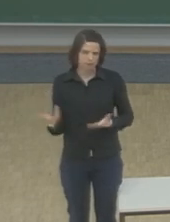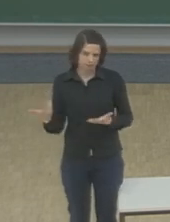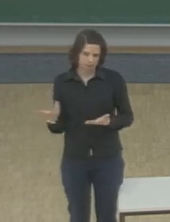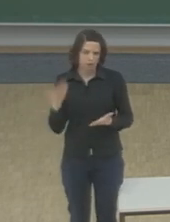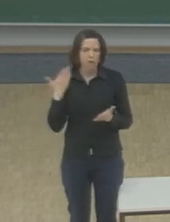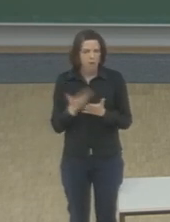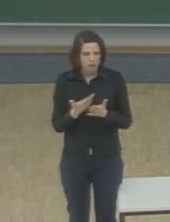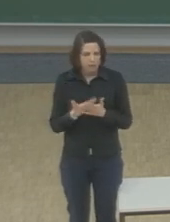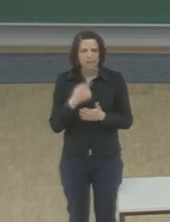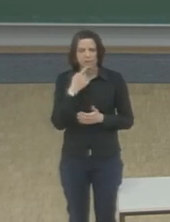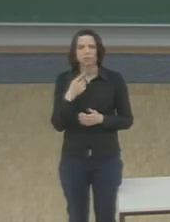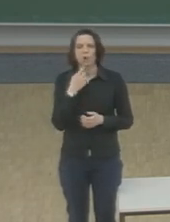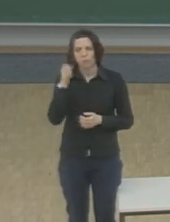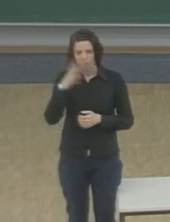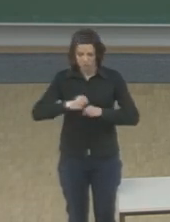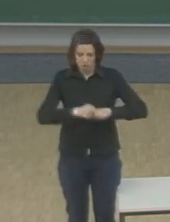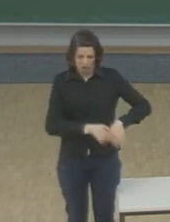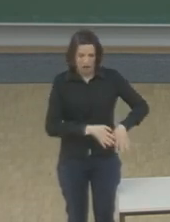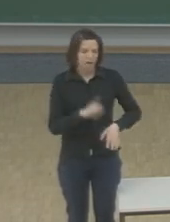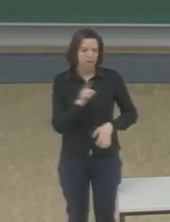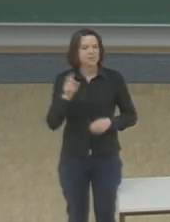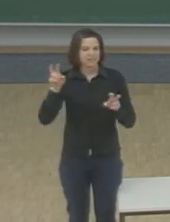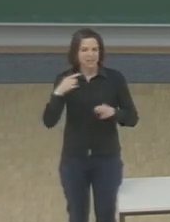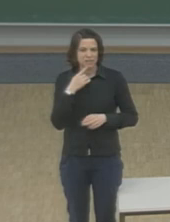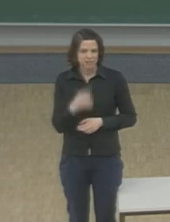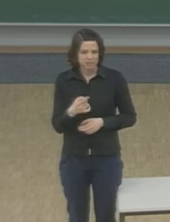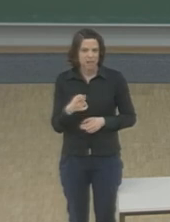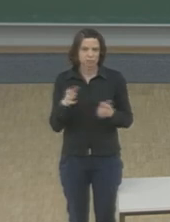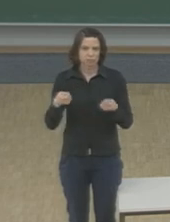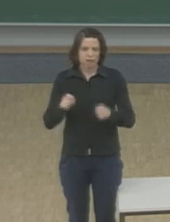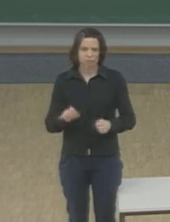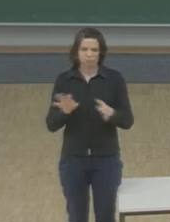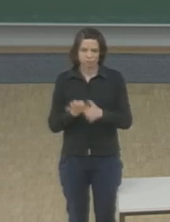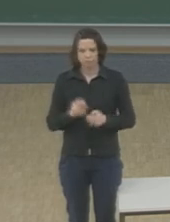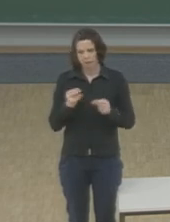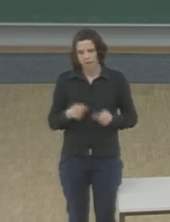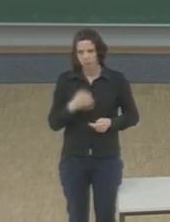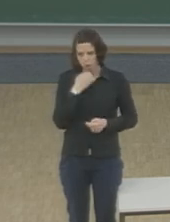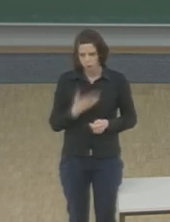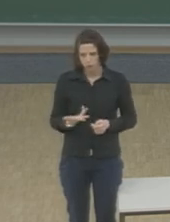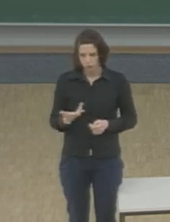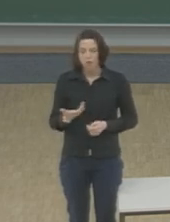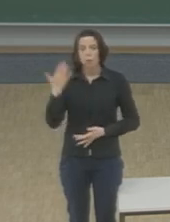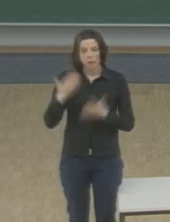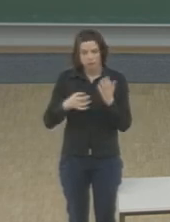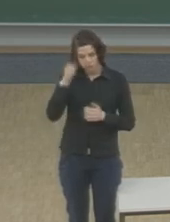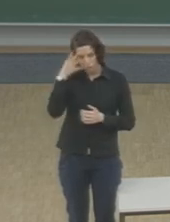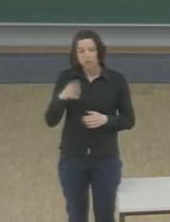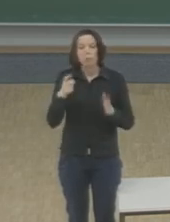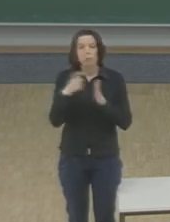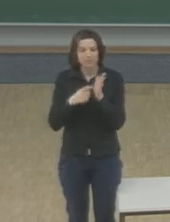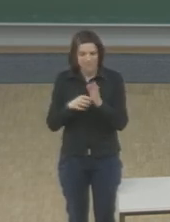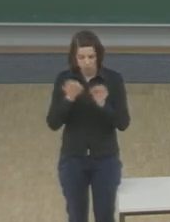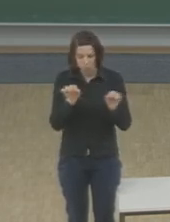und wieder den Ablass der Bildung zuspitzen. Erstens, die Bedingung der Möglichkeit von mathematischer Bildung